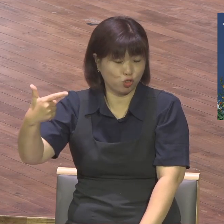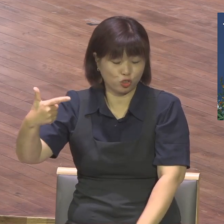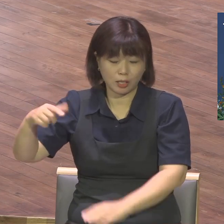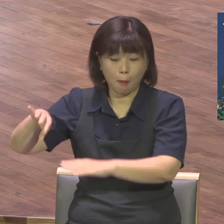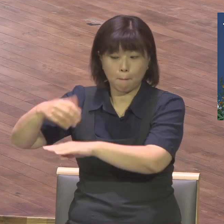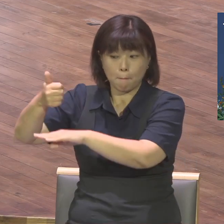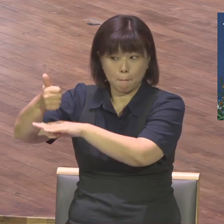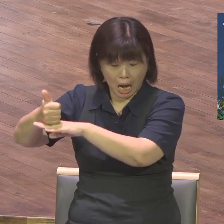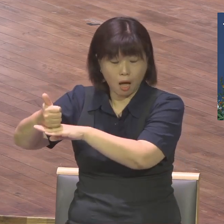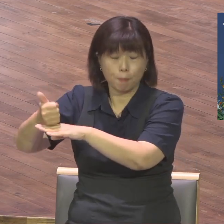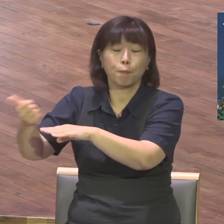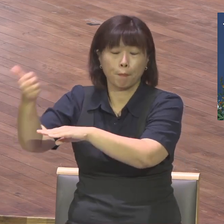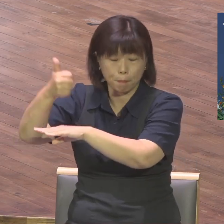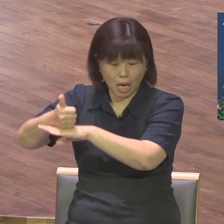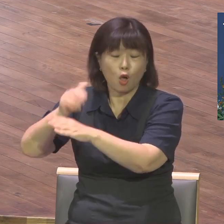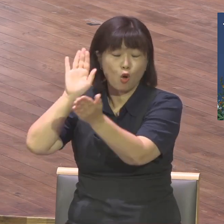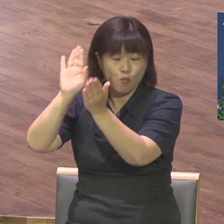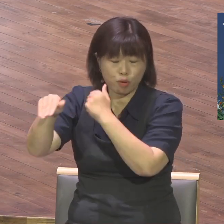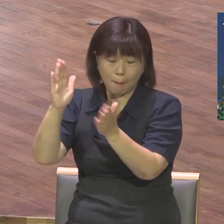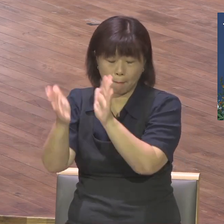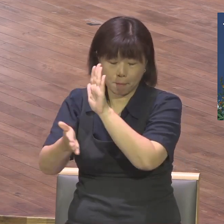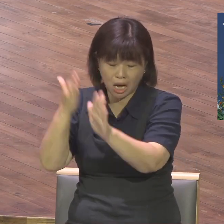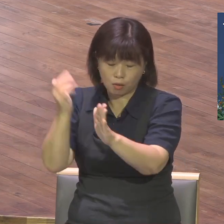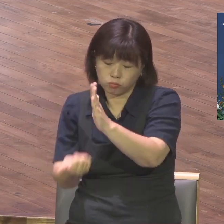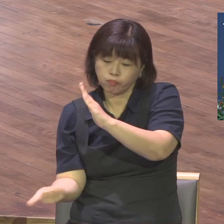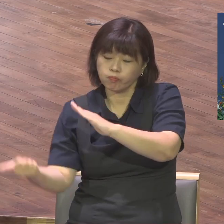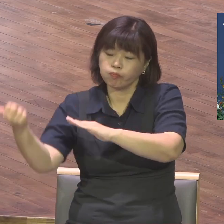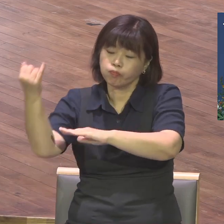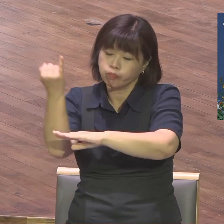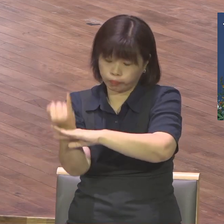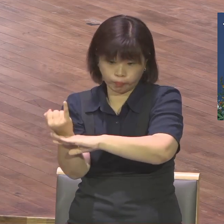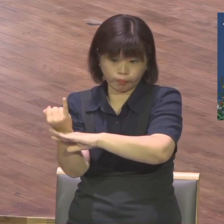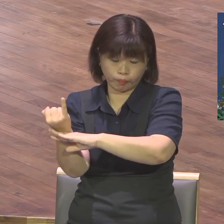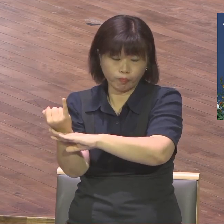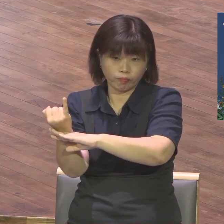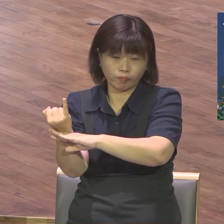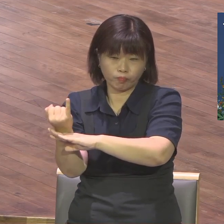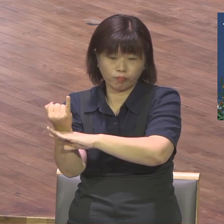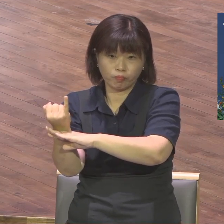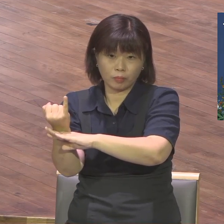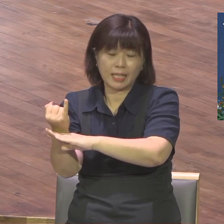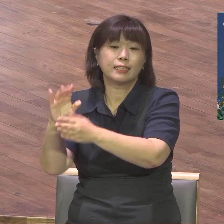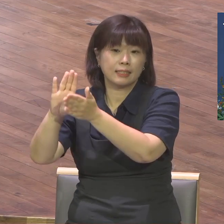뒤를 이어서 엘리자베스 1세가 즉위했을 때